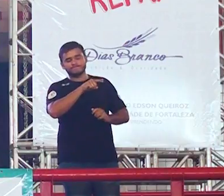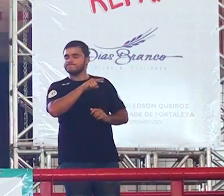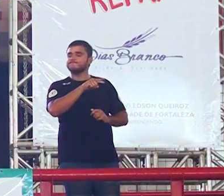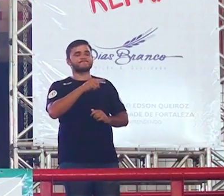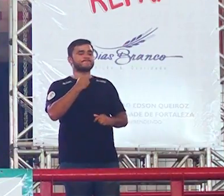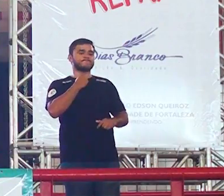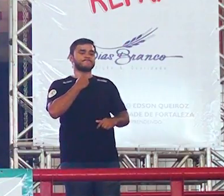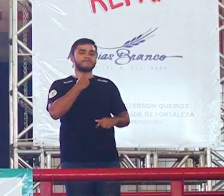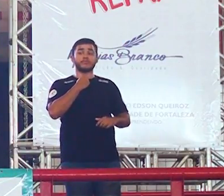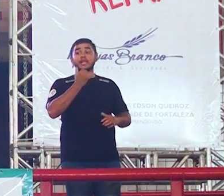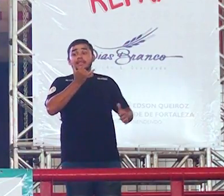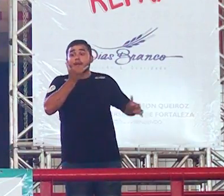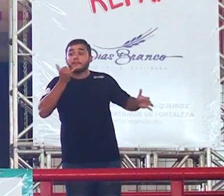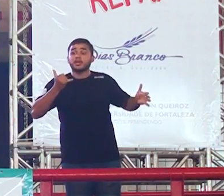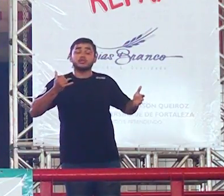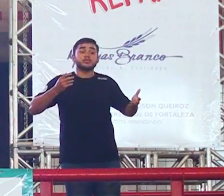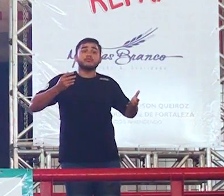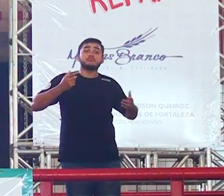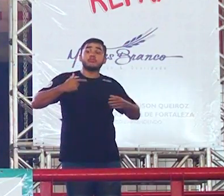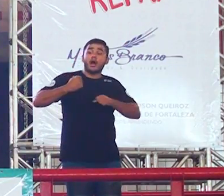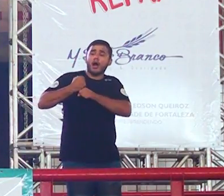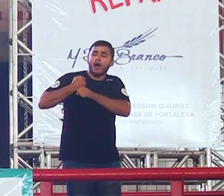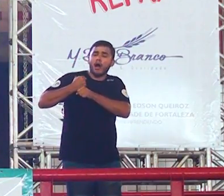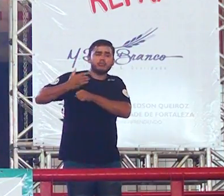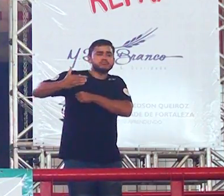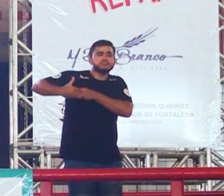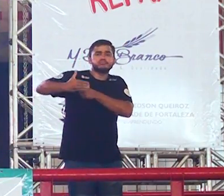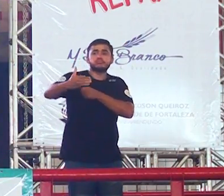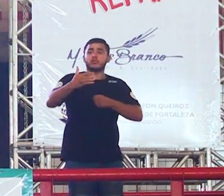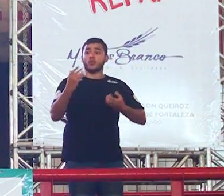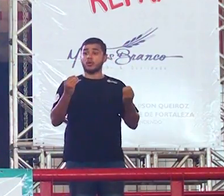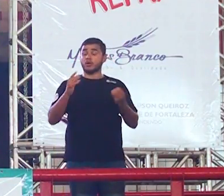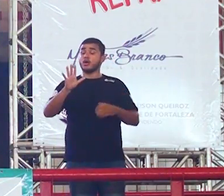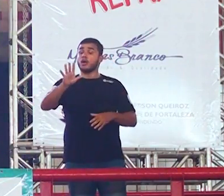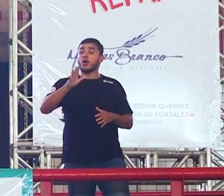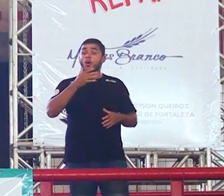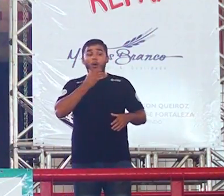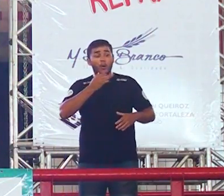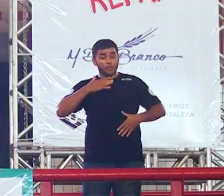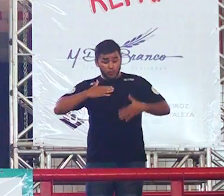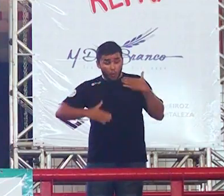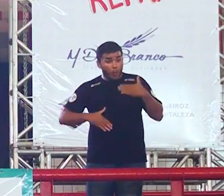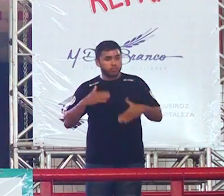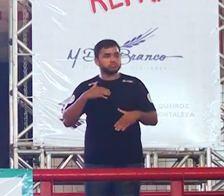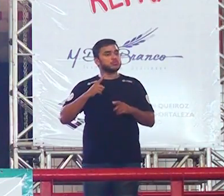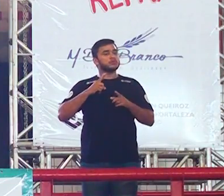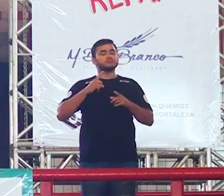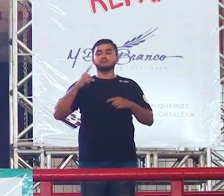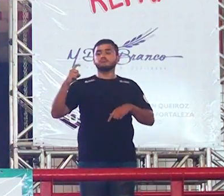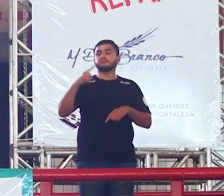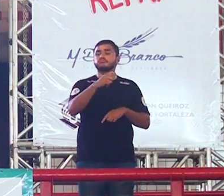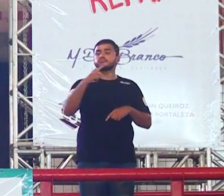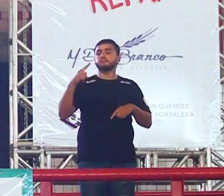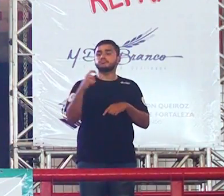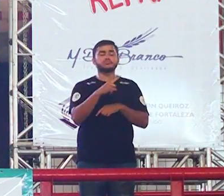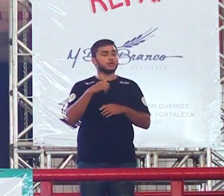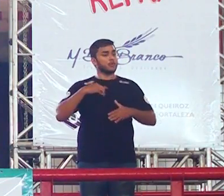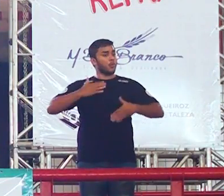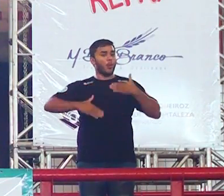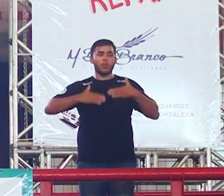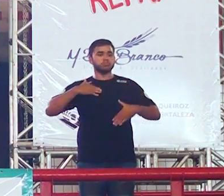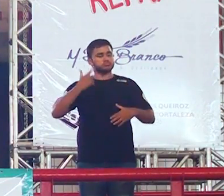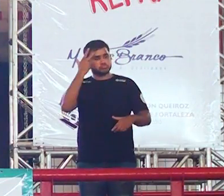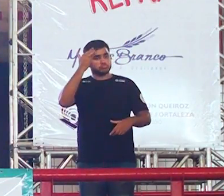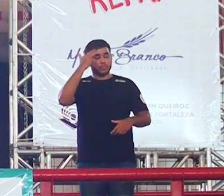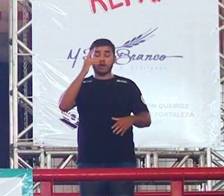eles continuam sendo liberados, e aí o corpo começa a absorver esses espermatozoides. E aí vai estimular